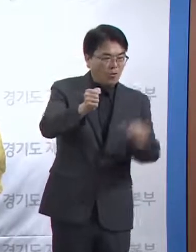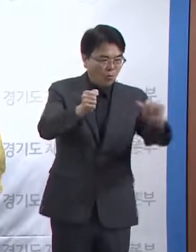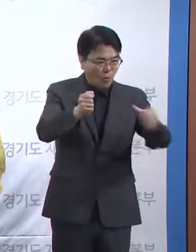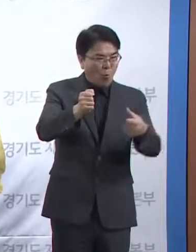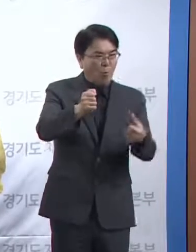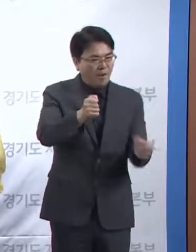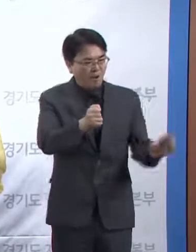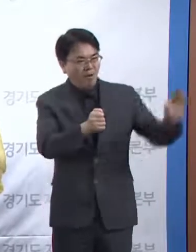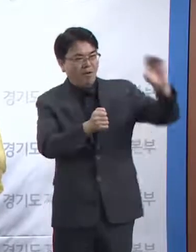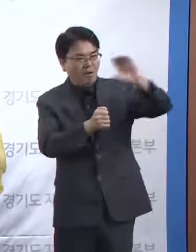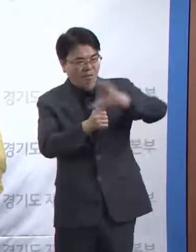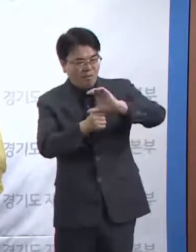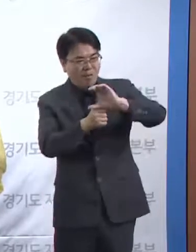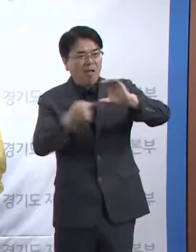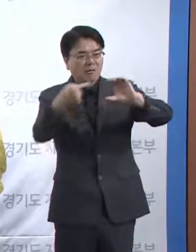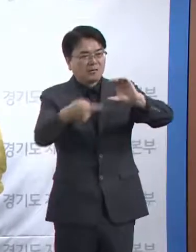추사해서